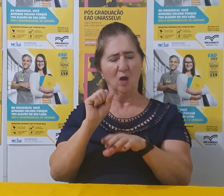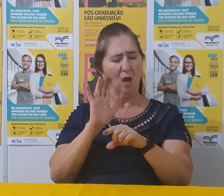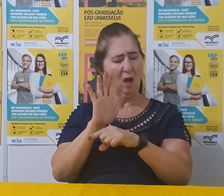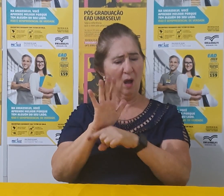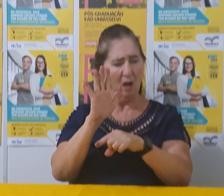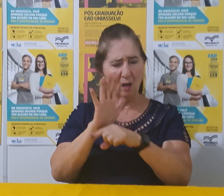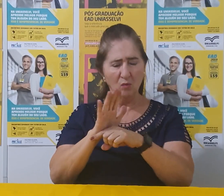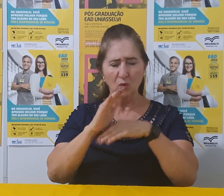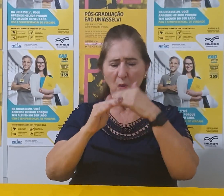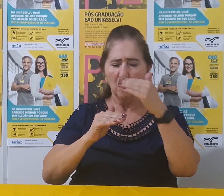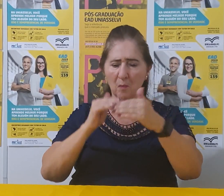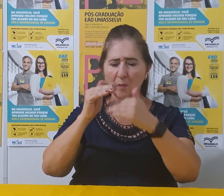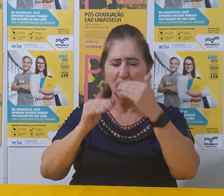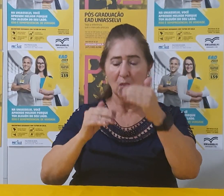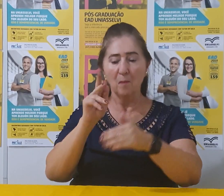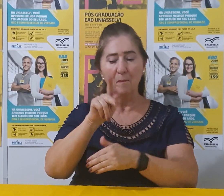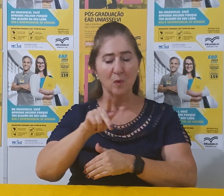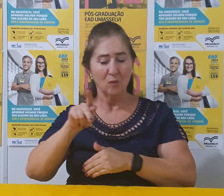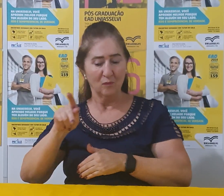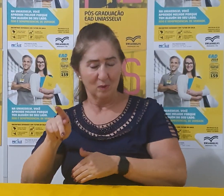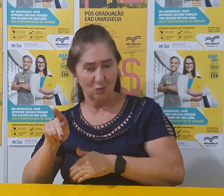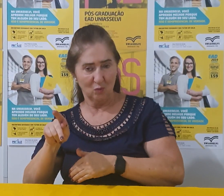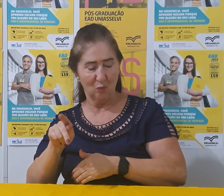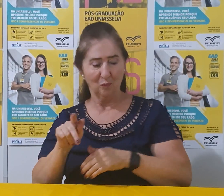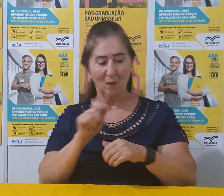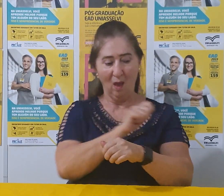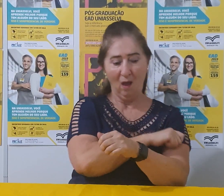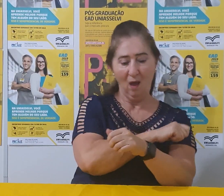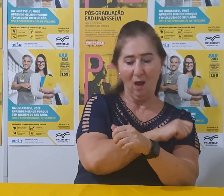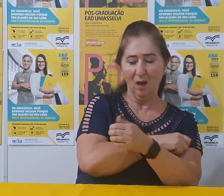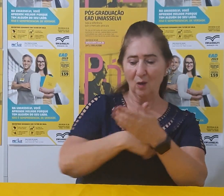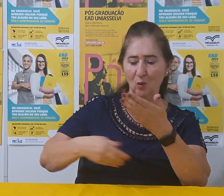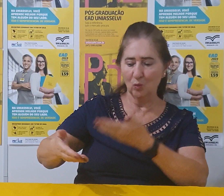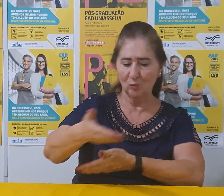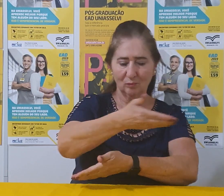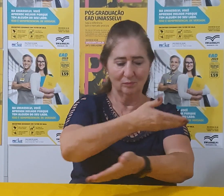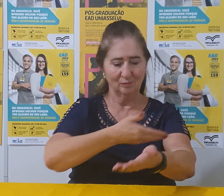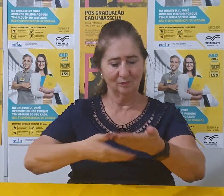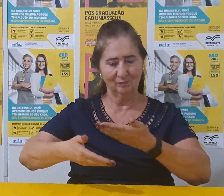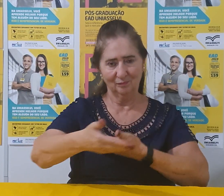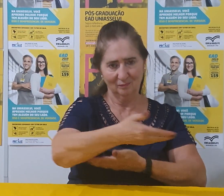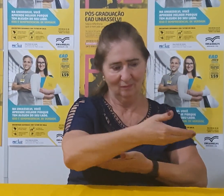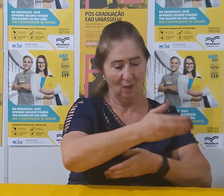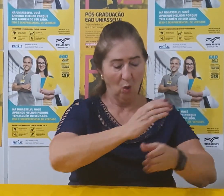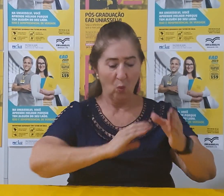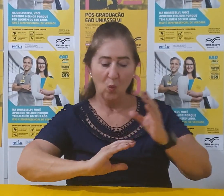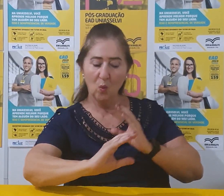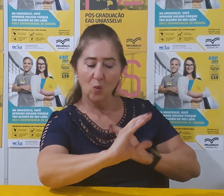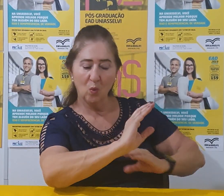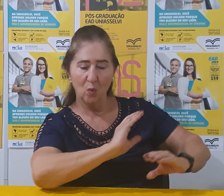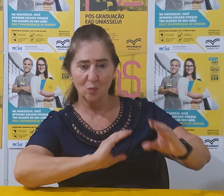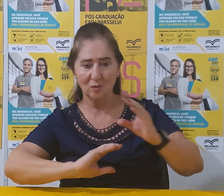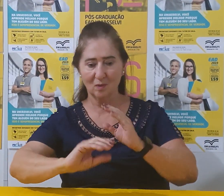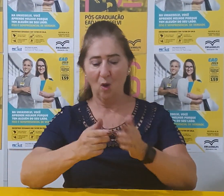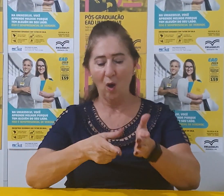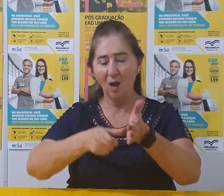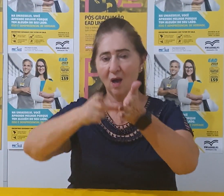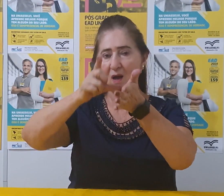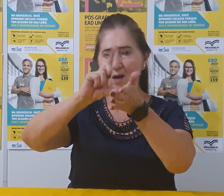participação de alunos e professores na formação do conhecimento. Tal prática deve ser planejada e executada